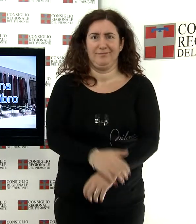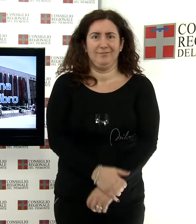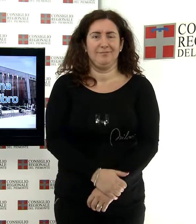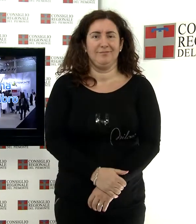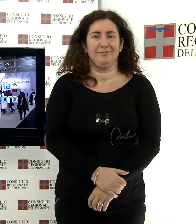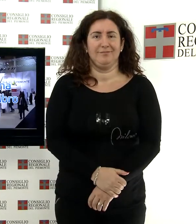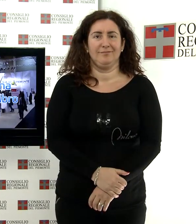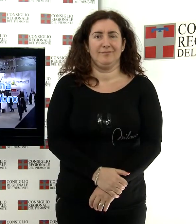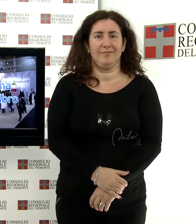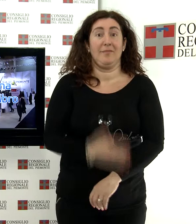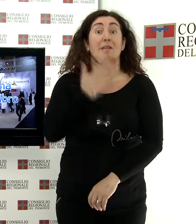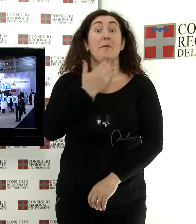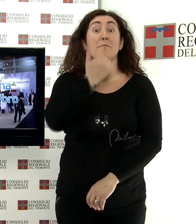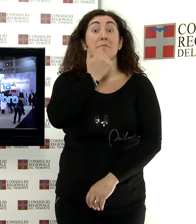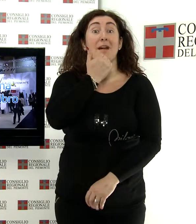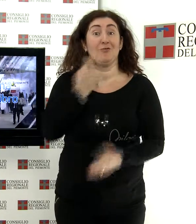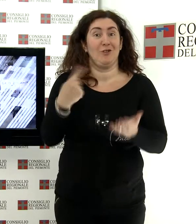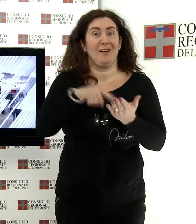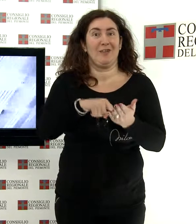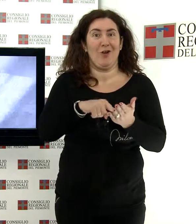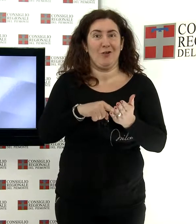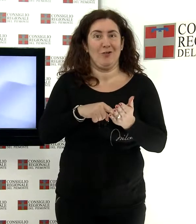A maggio torna il Salone del Libro.